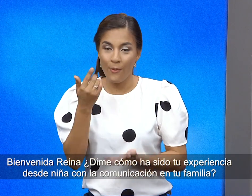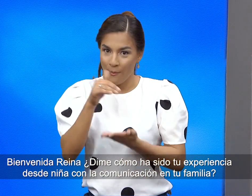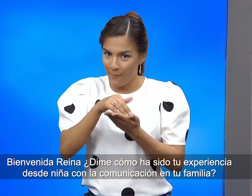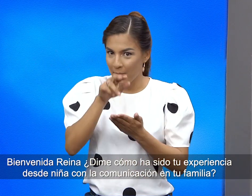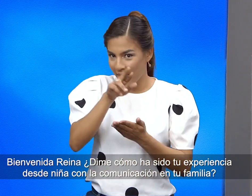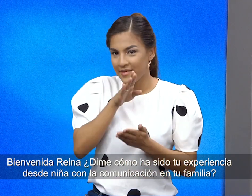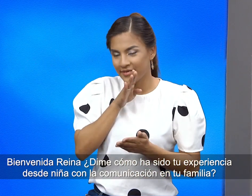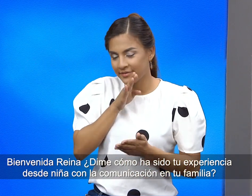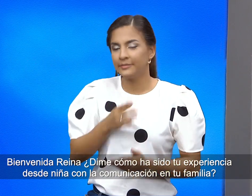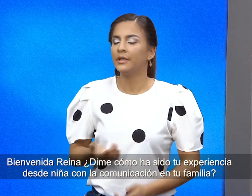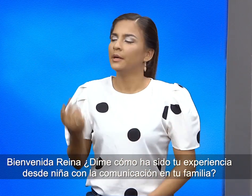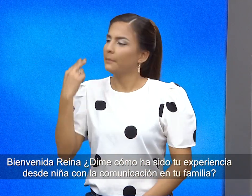Bienvenida, Reina.